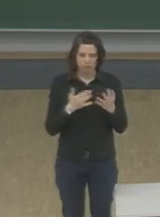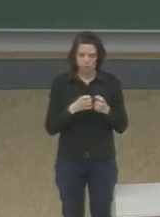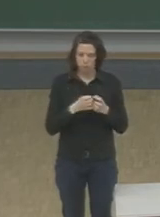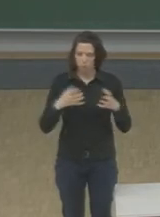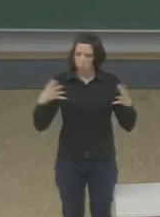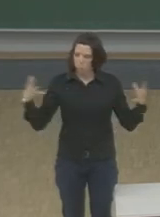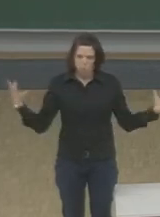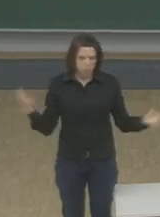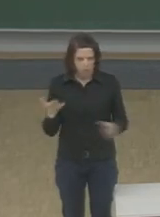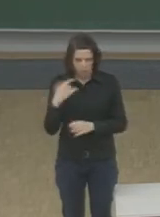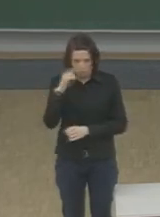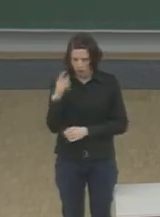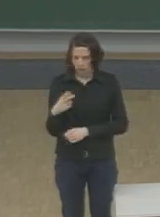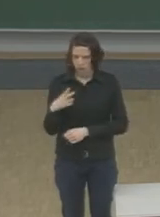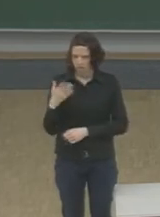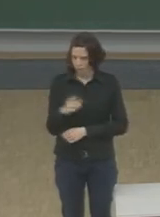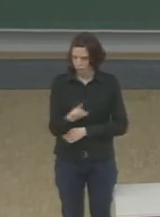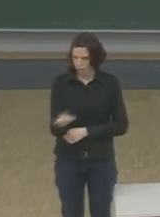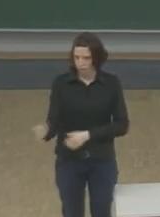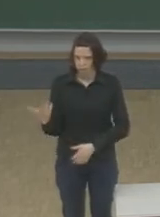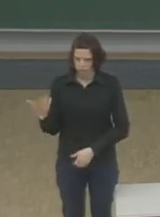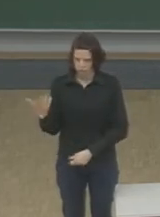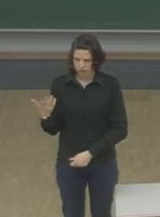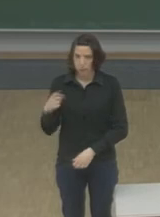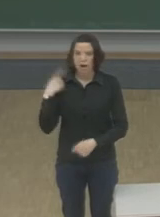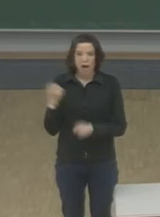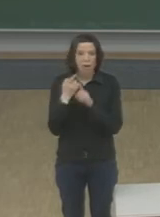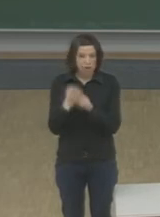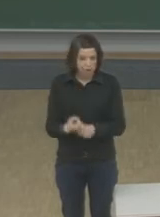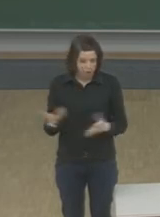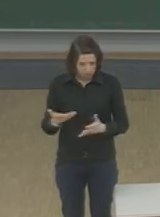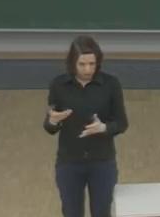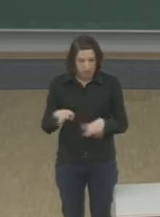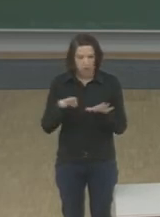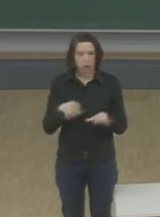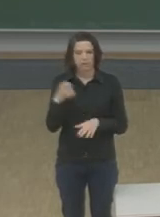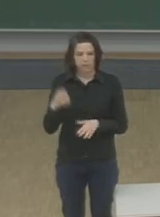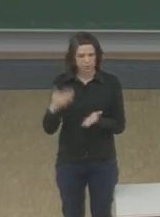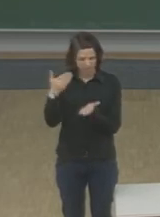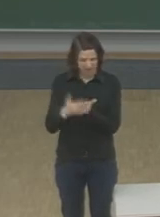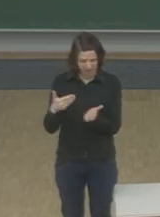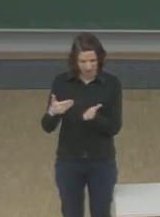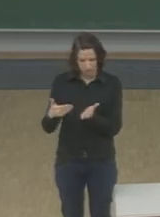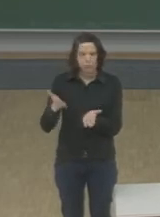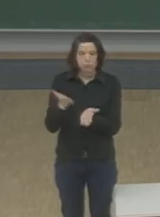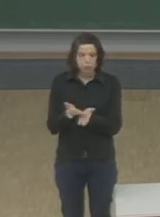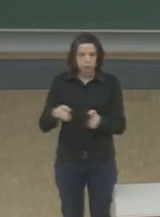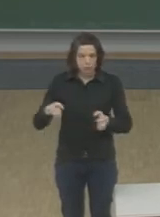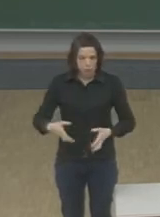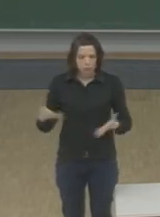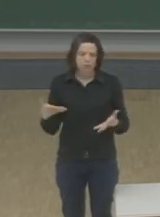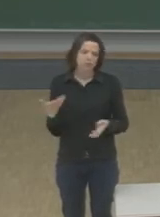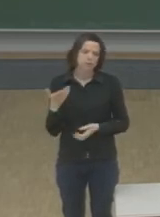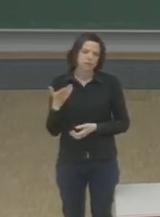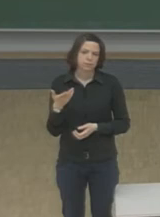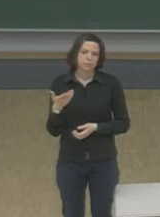Ausmaß. Das führt allerdings auch dazu, dass schon zum Ende des 19. Jahrhunderts erstmals die jüngst